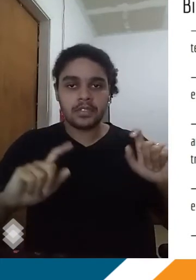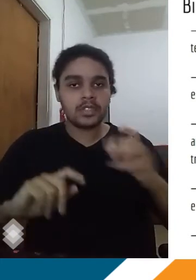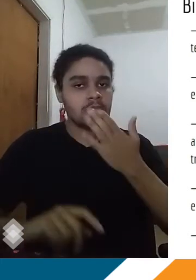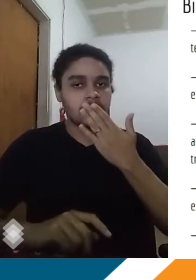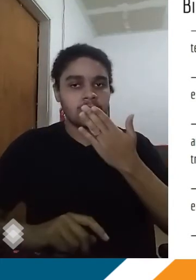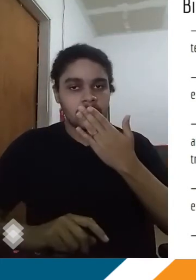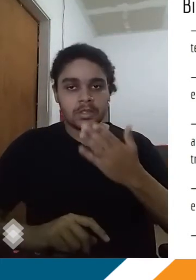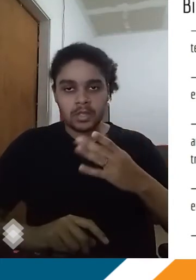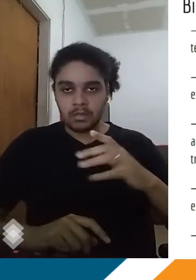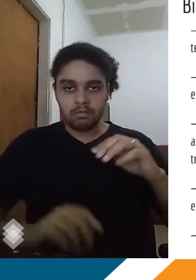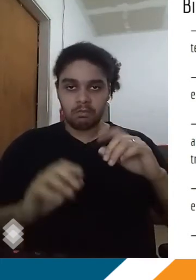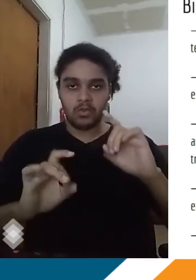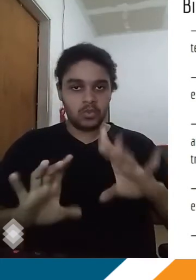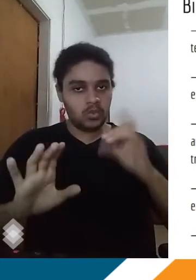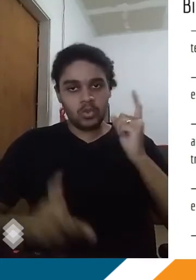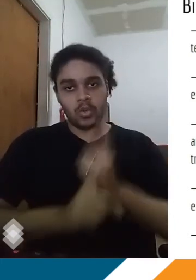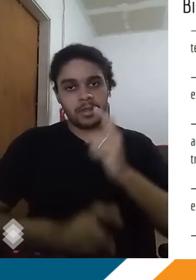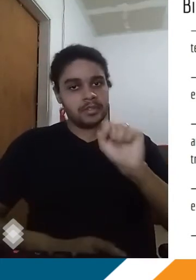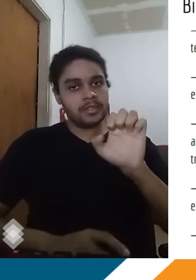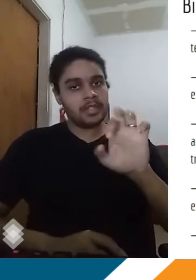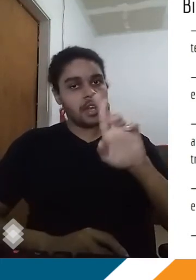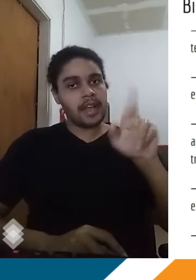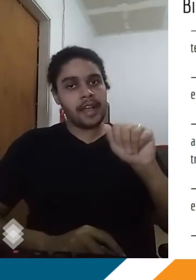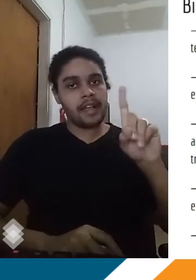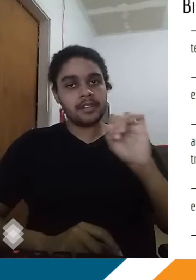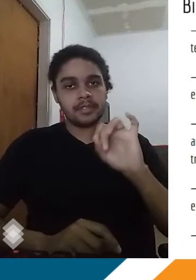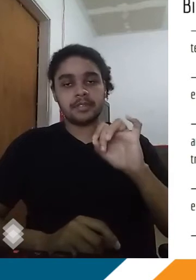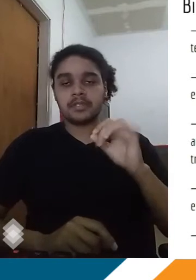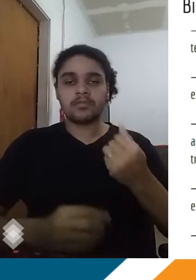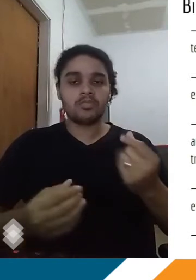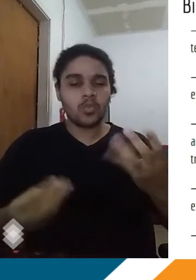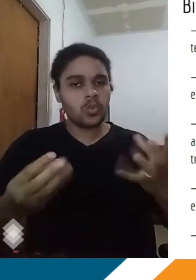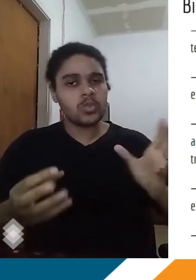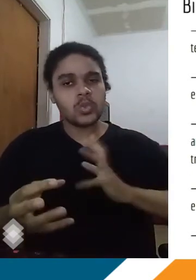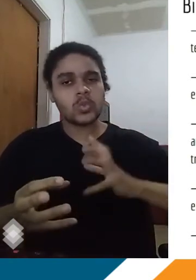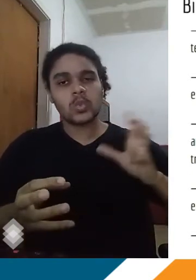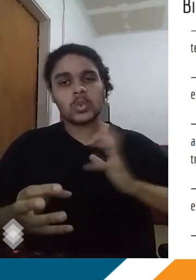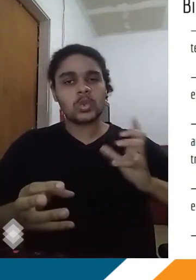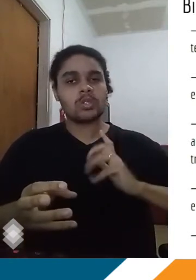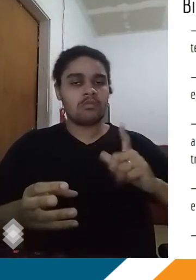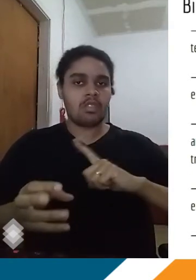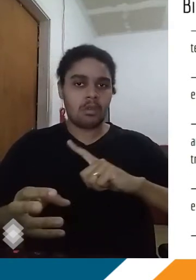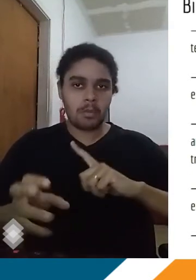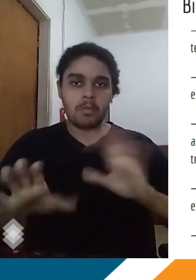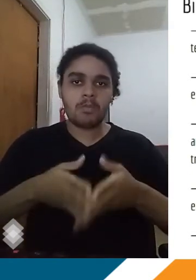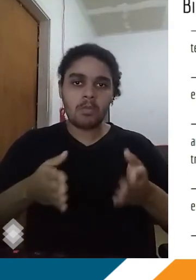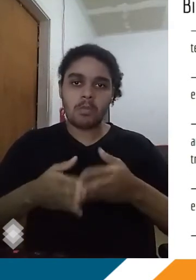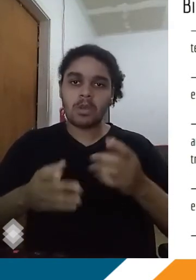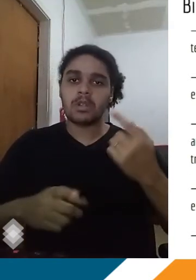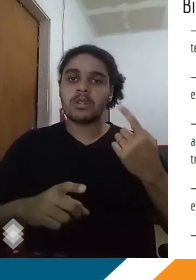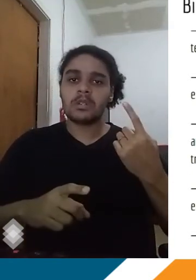ser encontradas no cerrado. Mesmo com essa riqueza toda, a gente tem um problema muito sério, que o cerrado é um